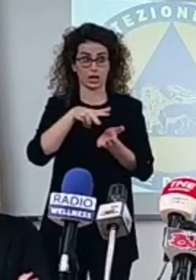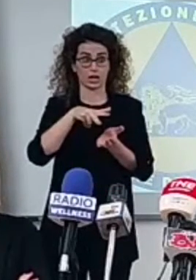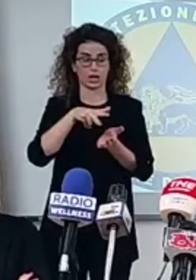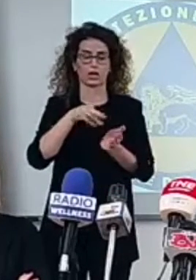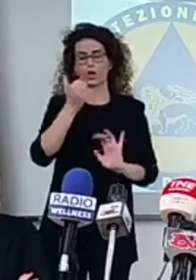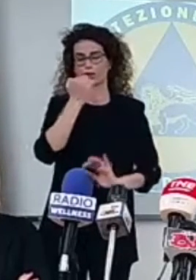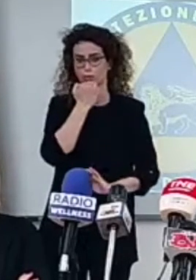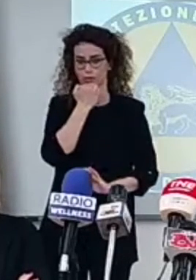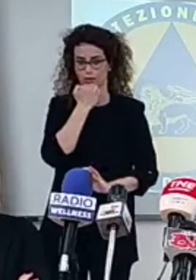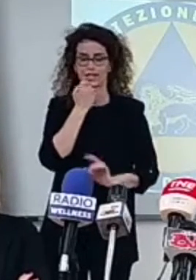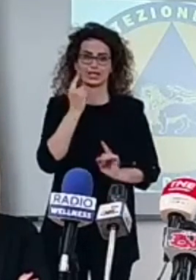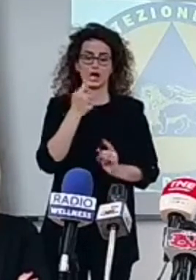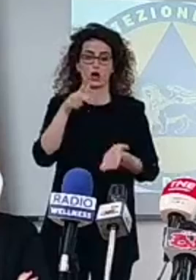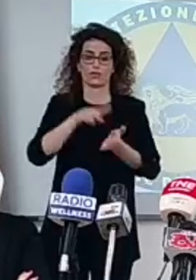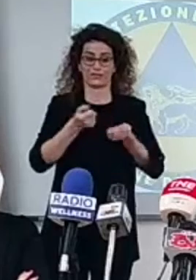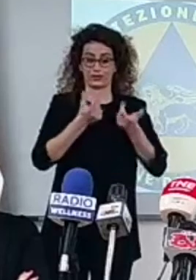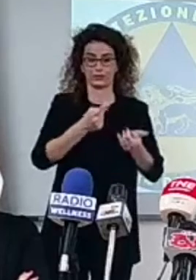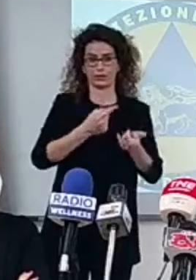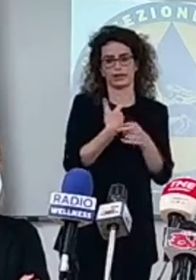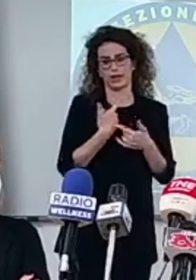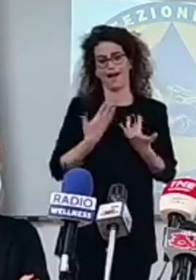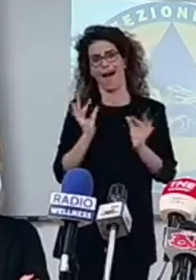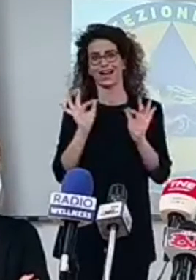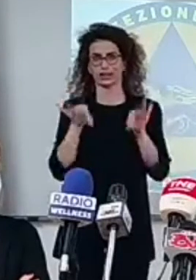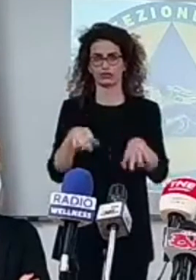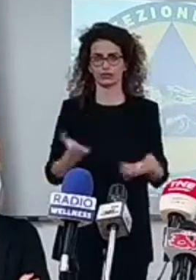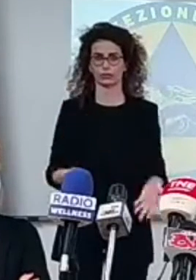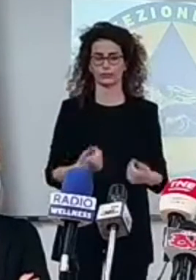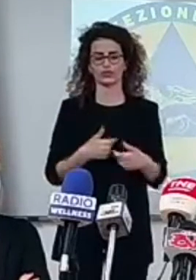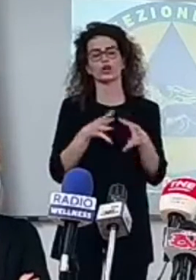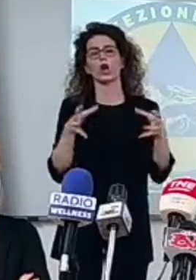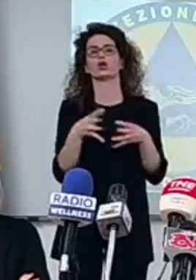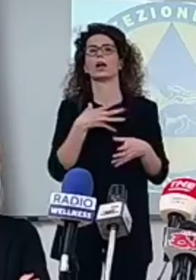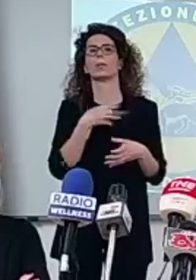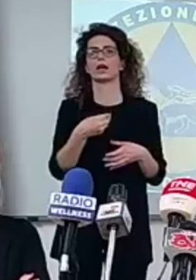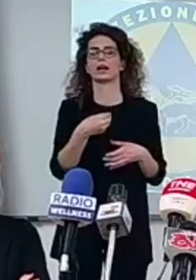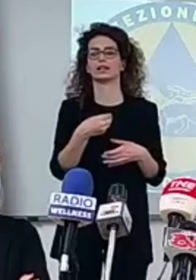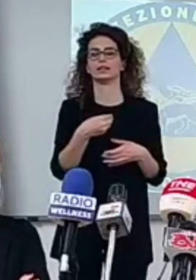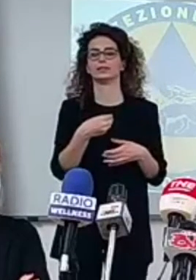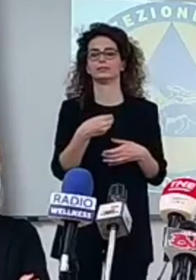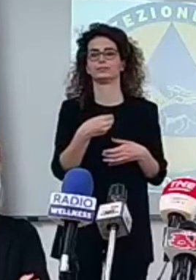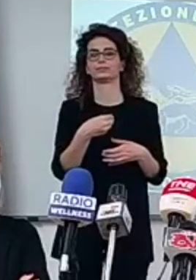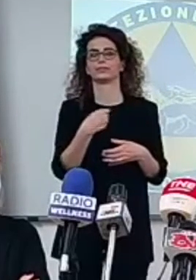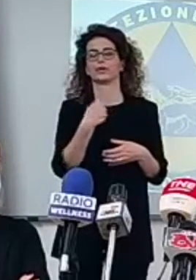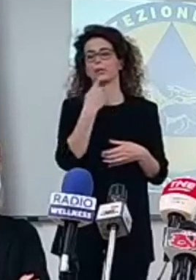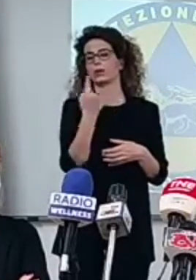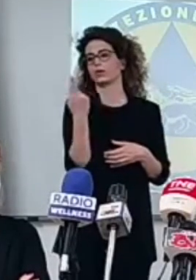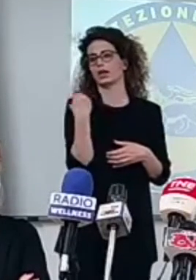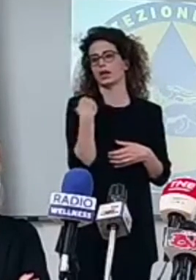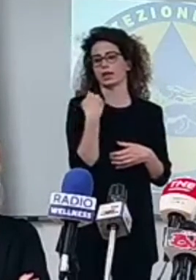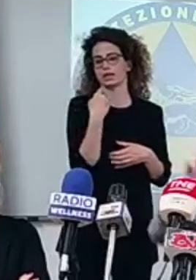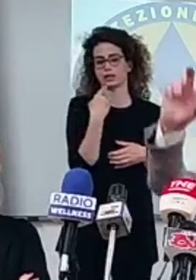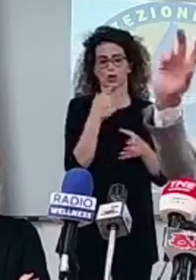scusatevi questi parametri entriamo in zona bianca sulla zona bianca non è la zona che precede come ho detto ieri sono